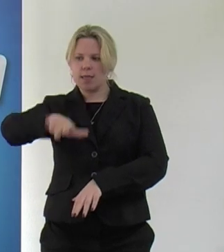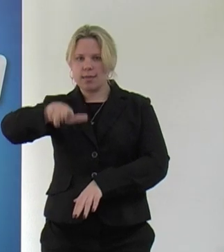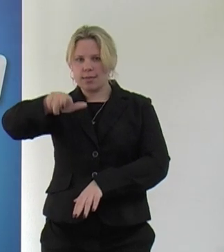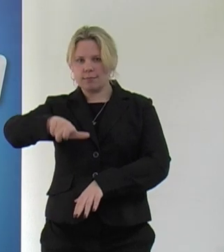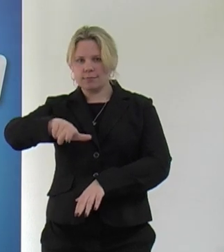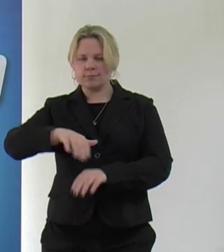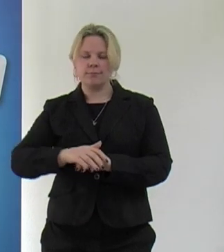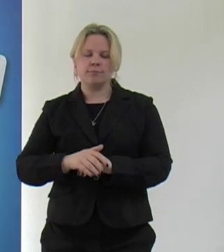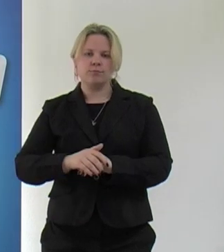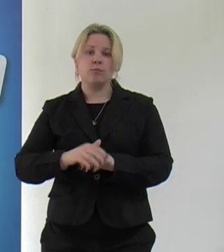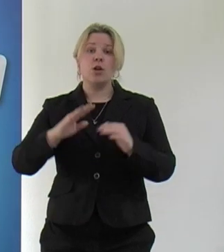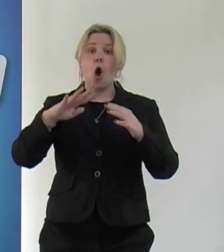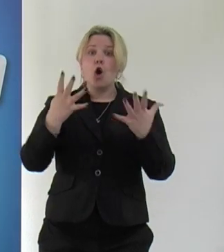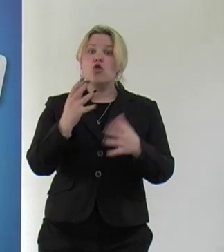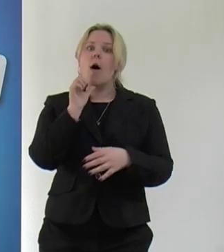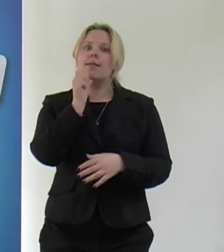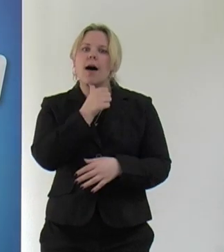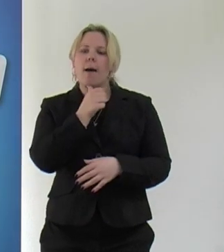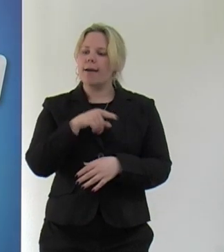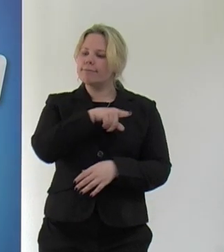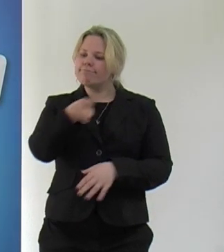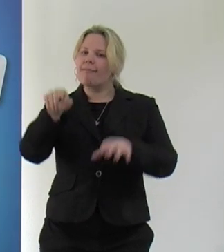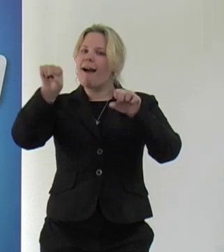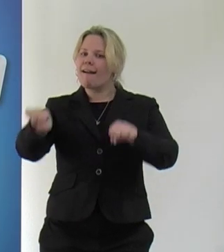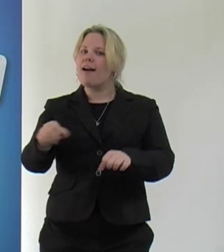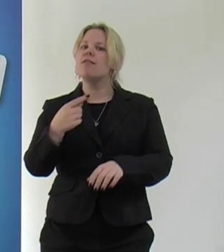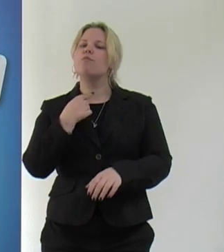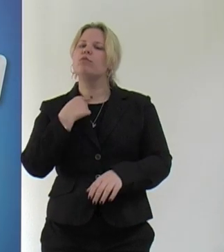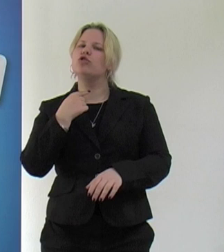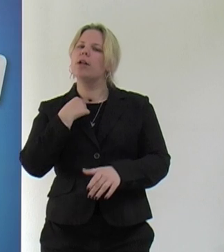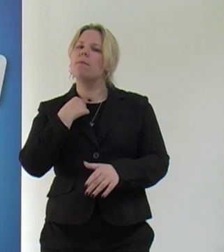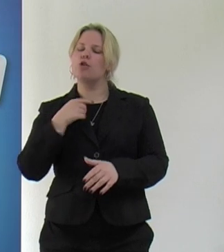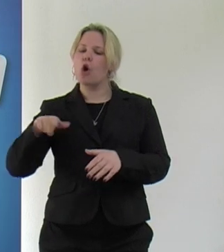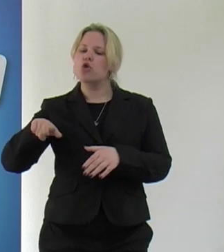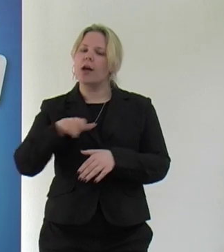Am 9. Mai bestimmen sie, wie geht es weiter mit Nordrhein-Westfalen.